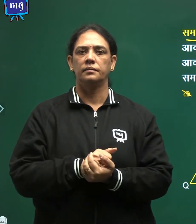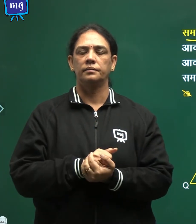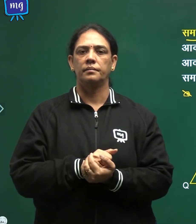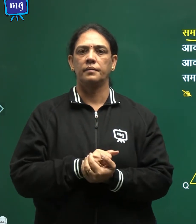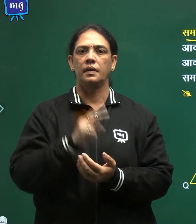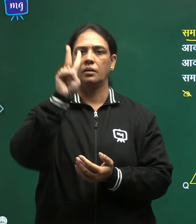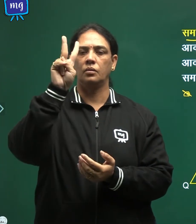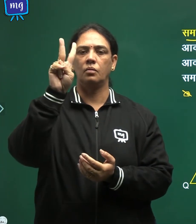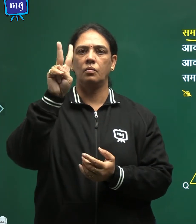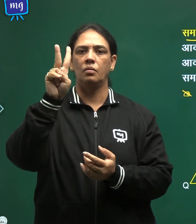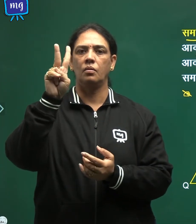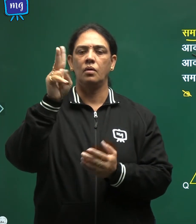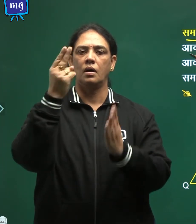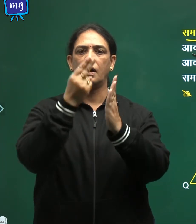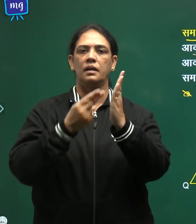दो आकृतियां